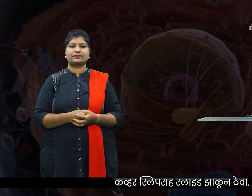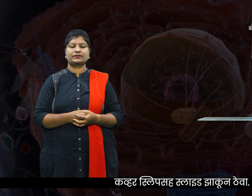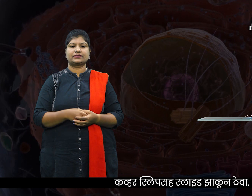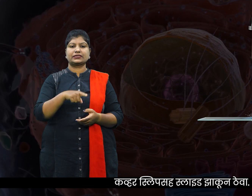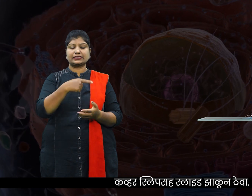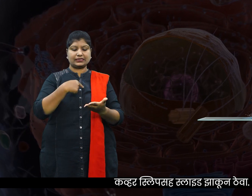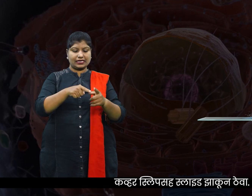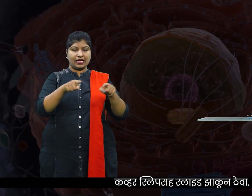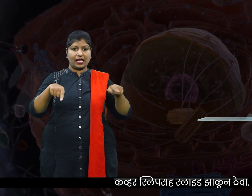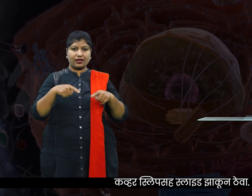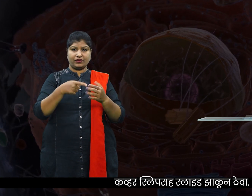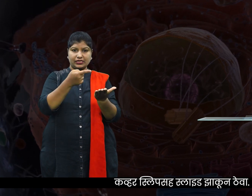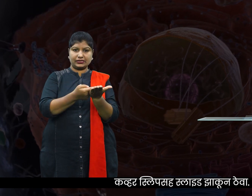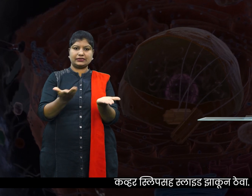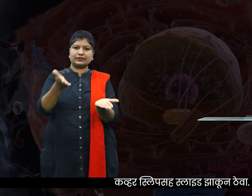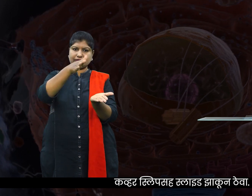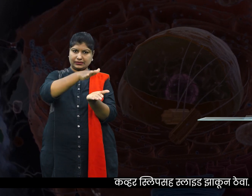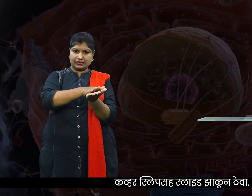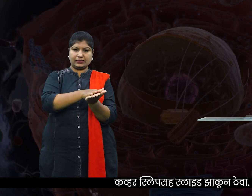कव्हर स्लिपमध्ये स्लाइड झाकून ठेवा.